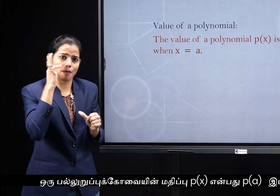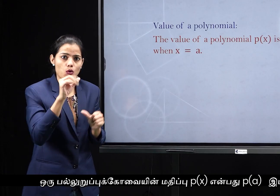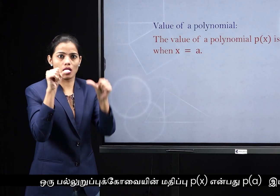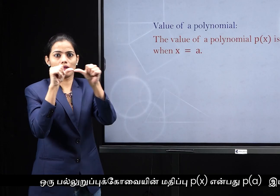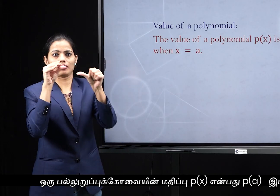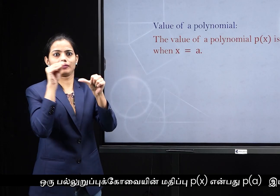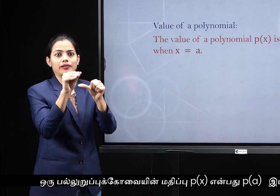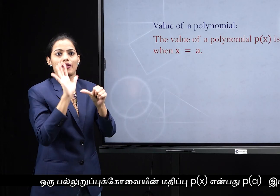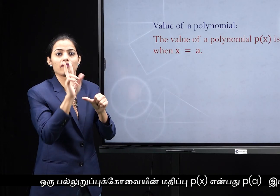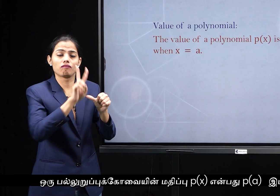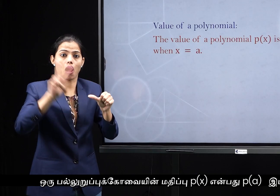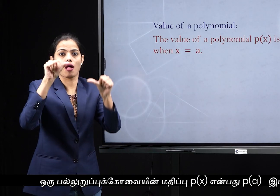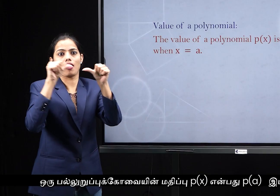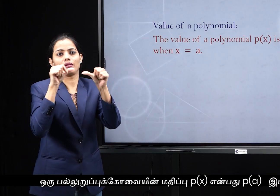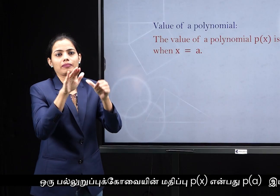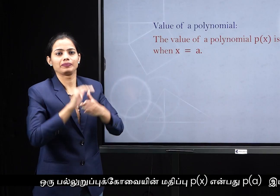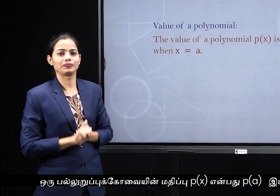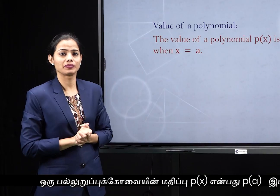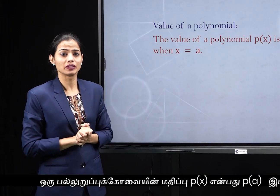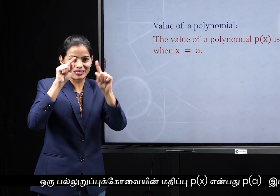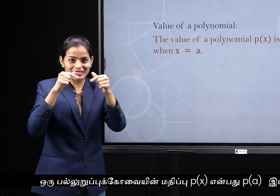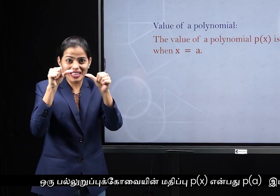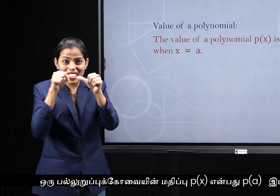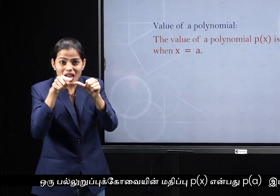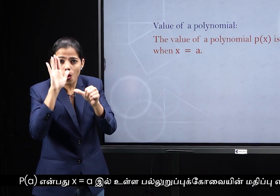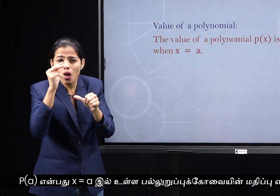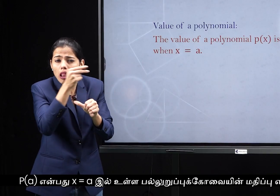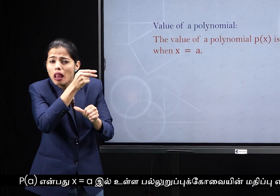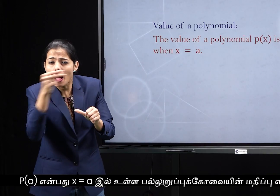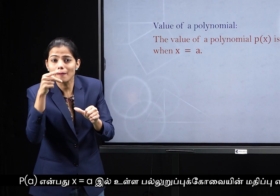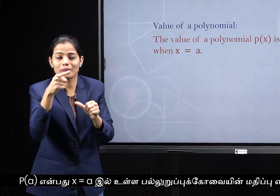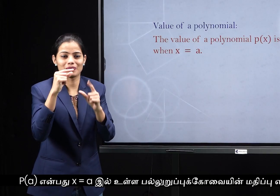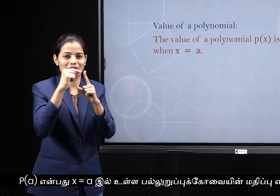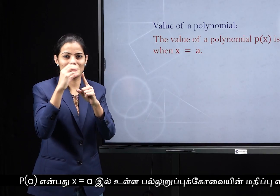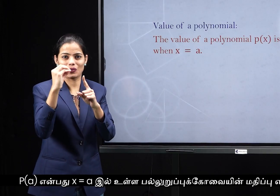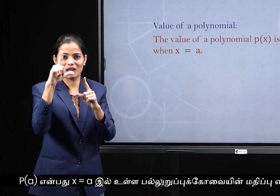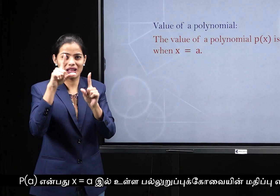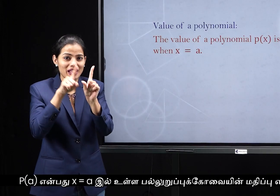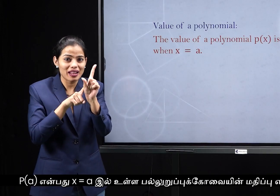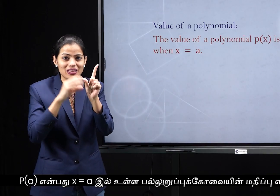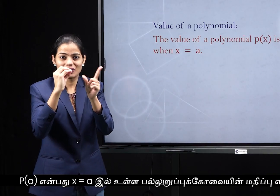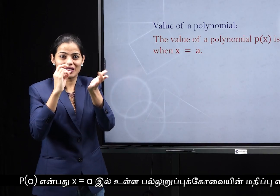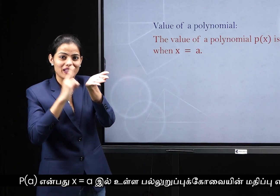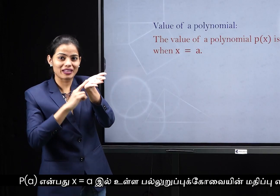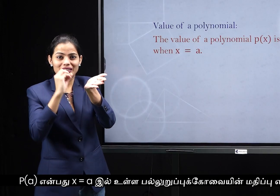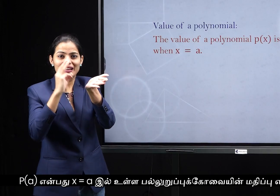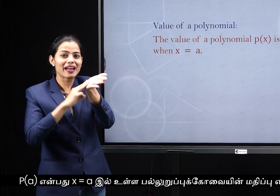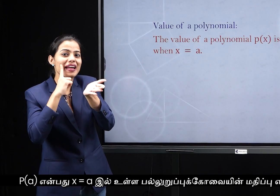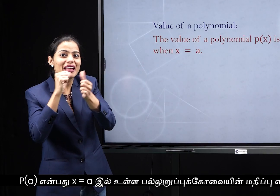வட்ட அடைப்புக்குறிக்குள் a. இப்போது x ஈடு a ஆகும். p வட்ட அடைப்புக்குறிக்குள் a என்பது x ஈடு a வில்